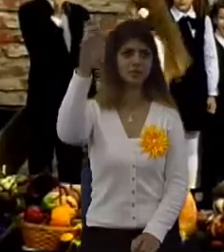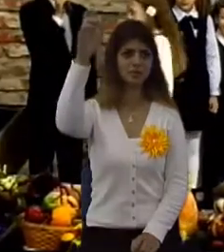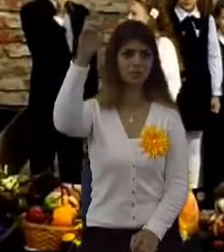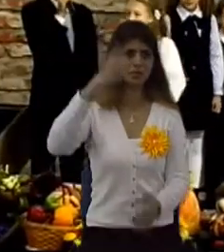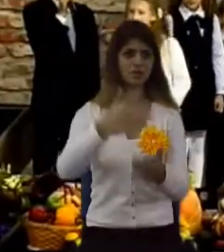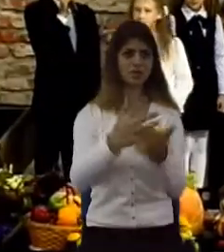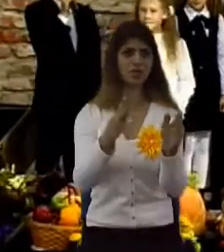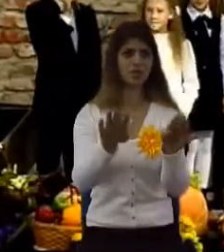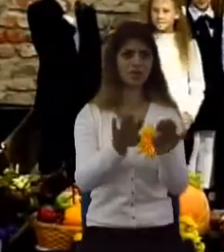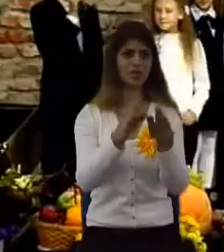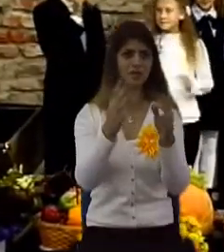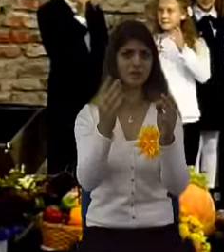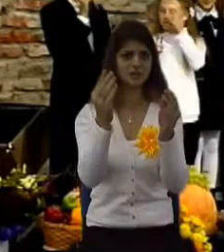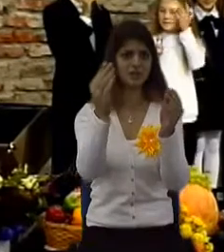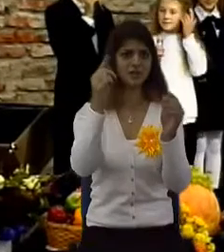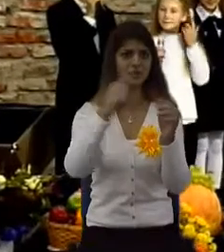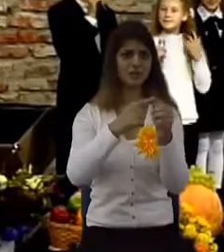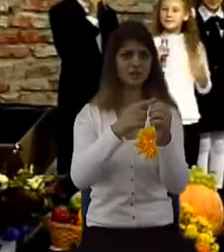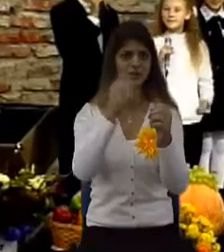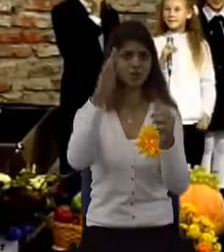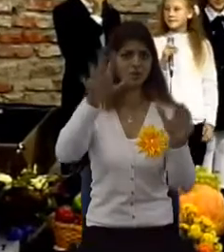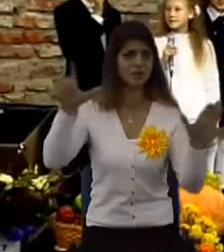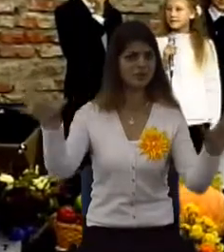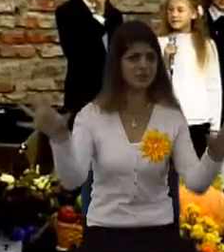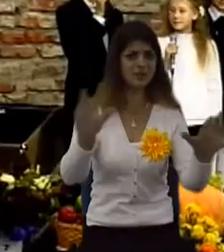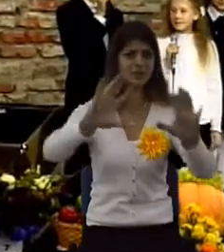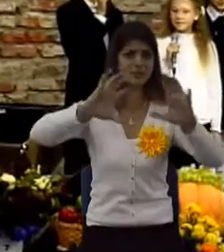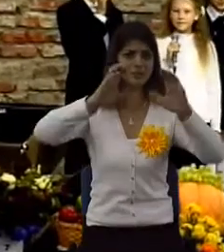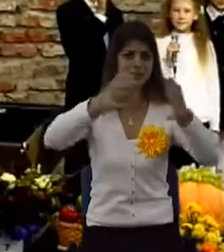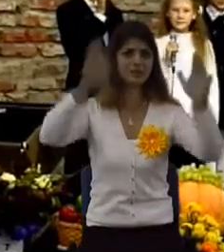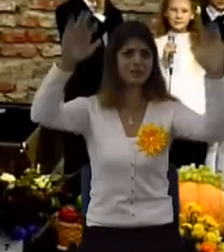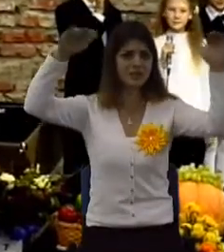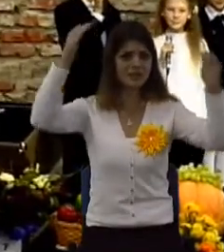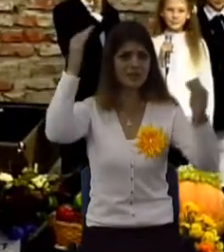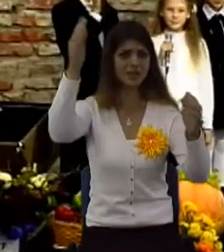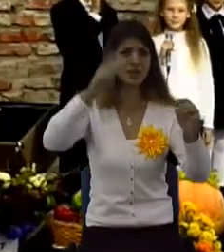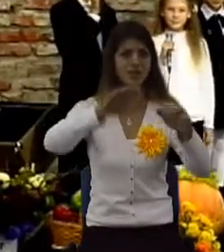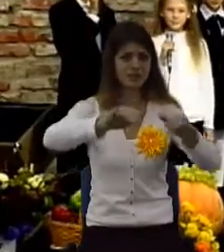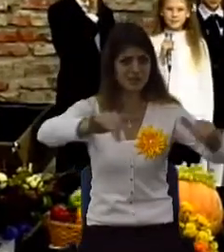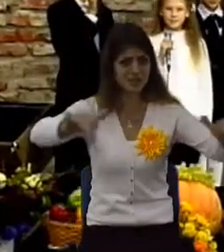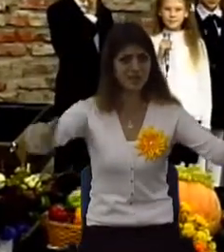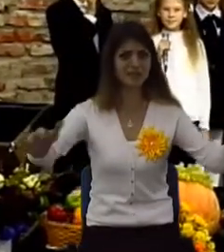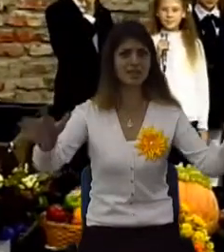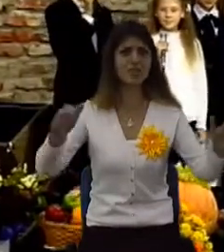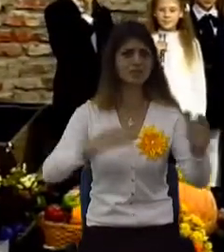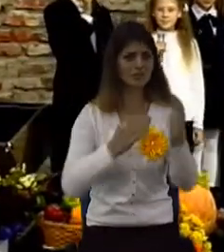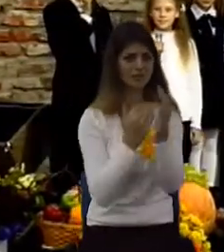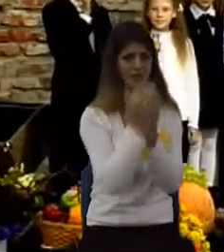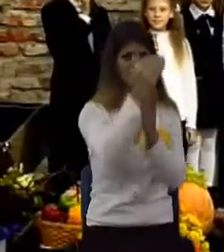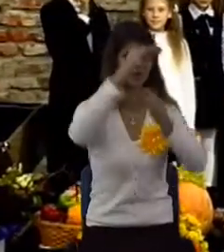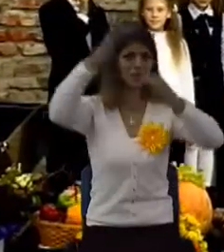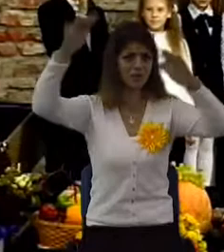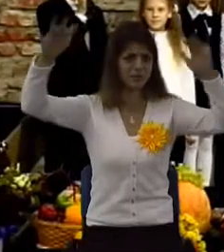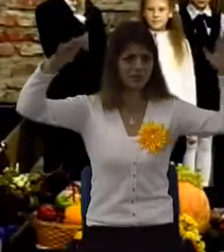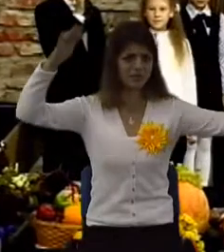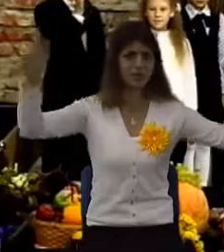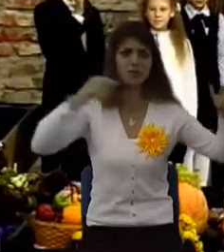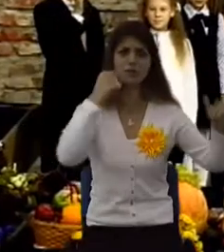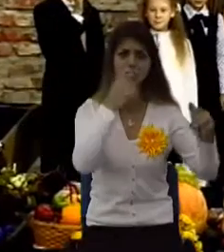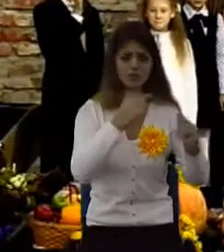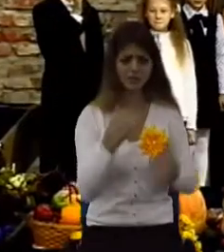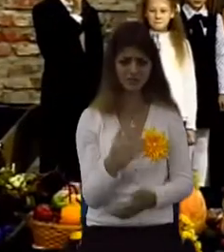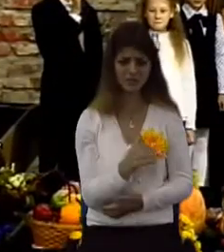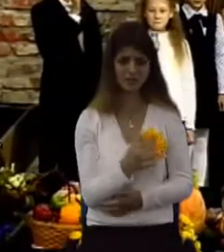Господи Боже наш, как величественно имя Твое во всей земле! Слава Твоя простирается превыше небес. Из